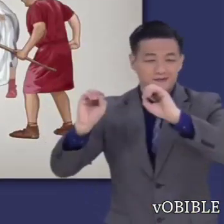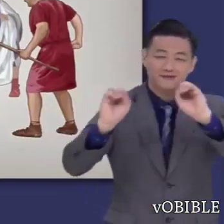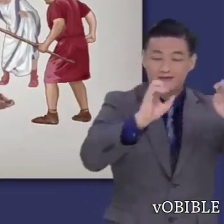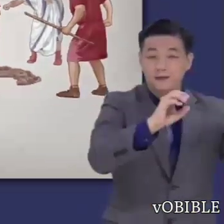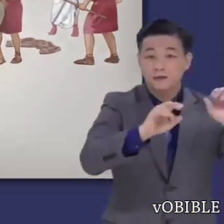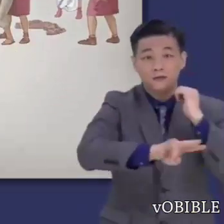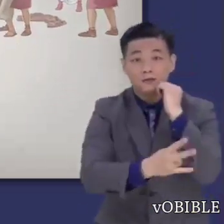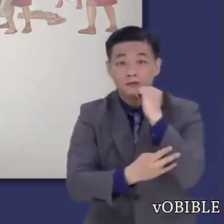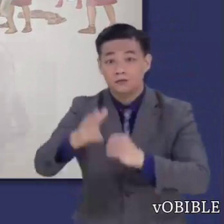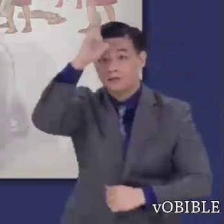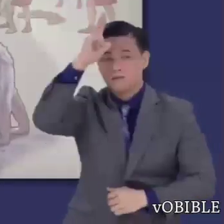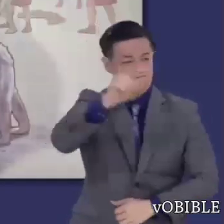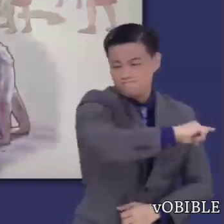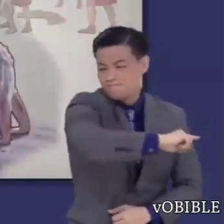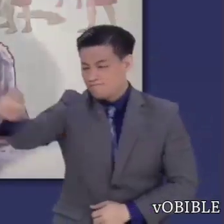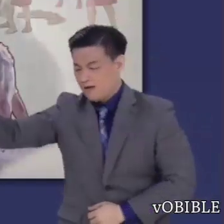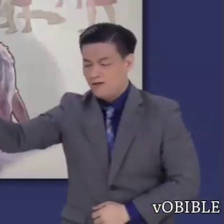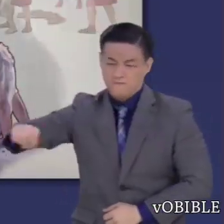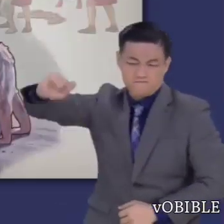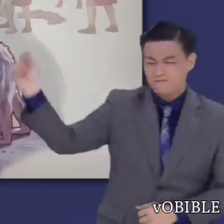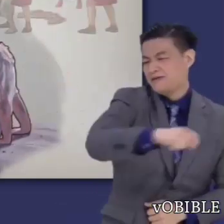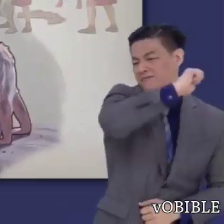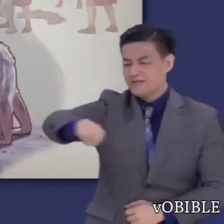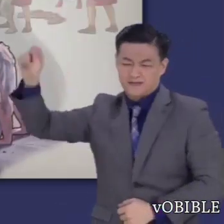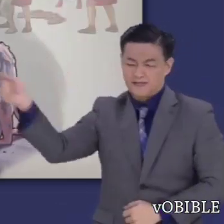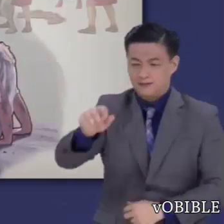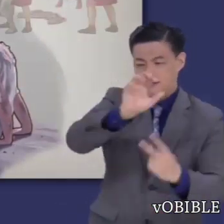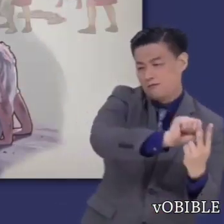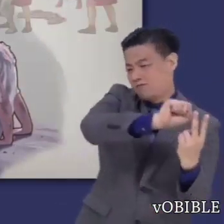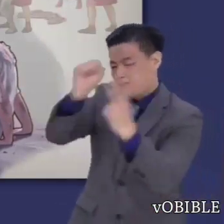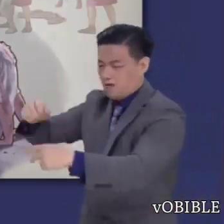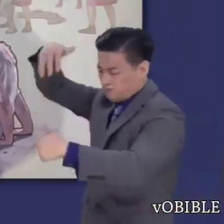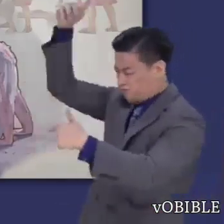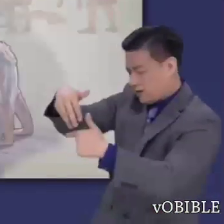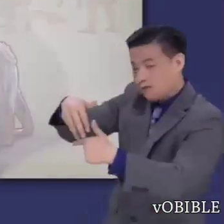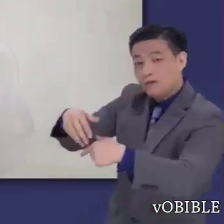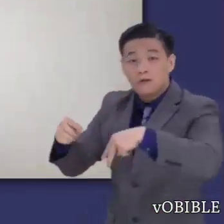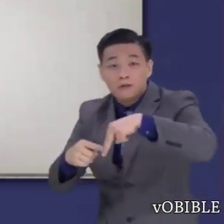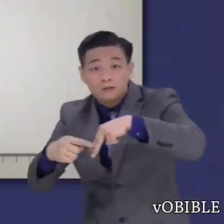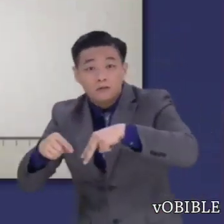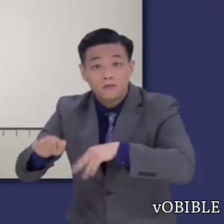和希拉，又把他们关进监牢，用枷锁把他们的脚锁住。